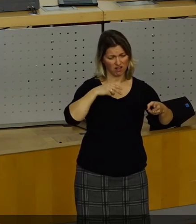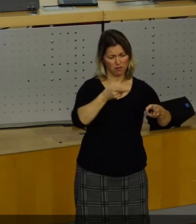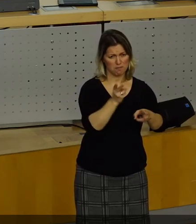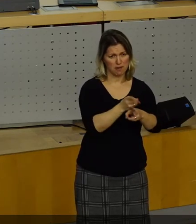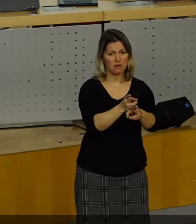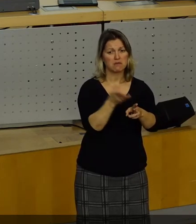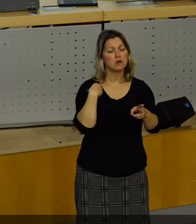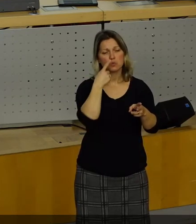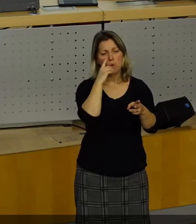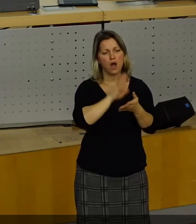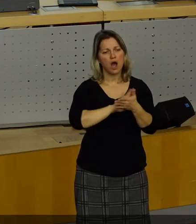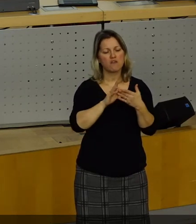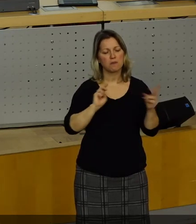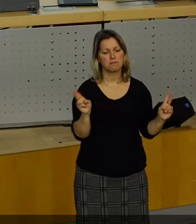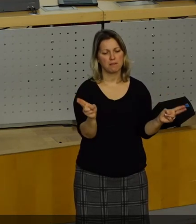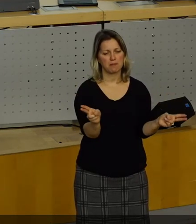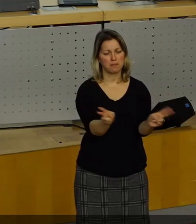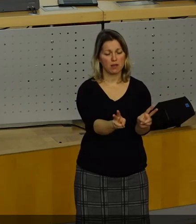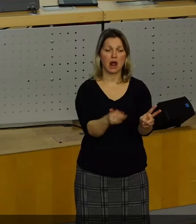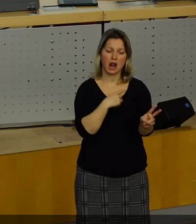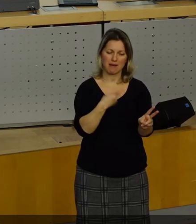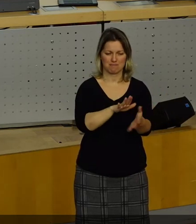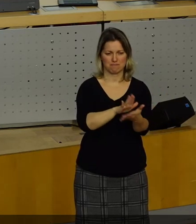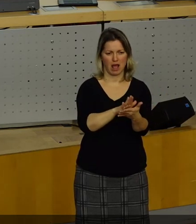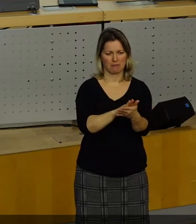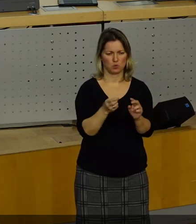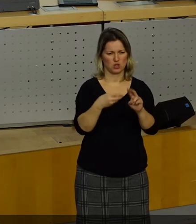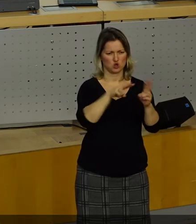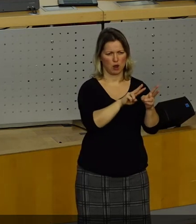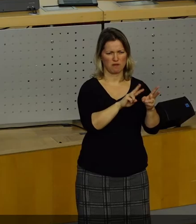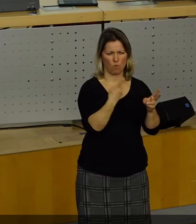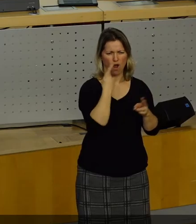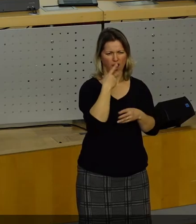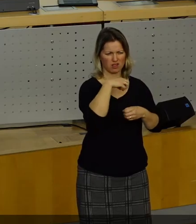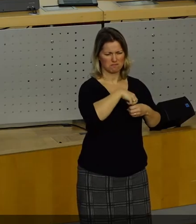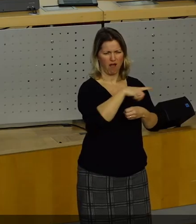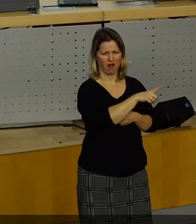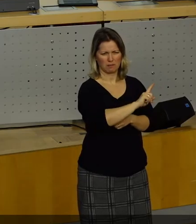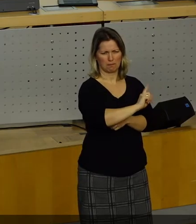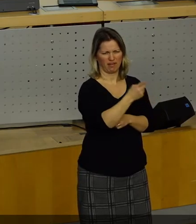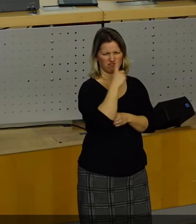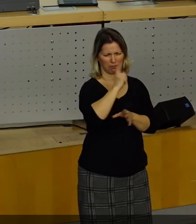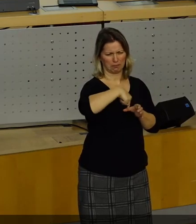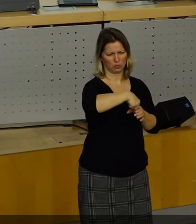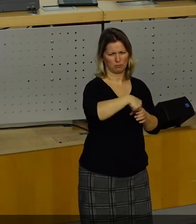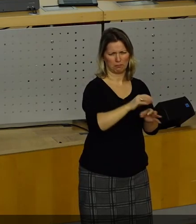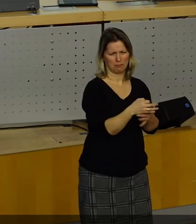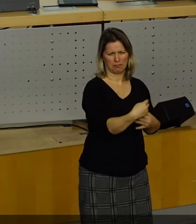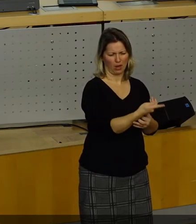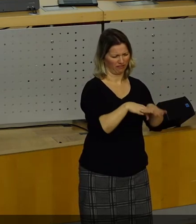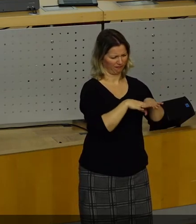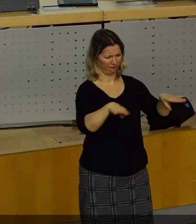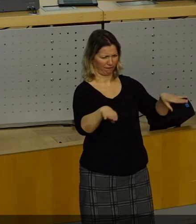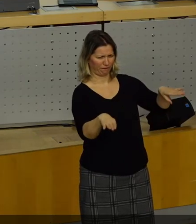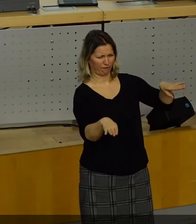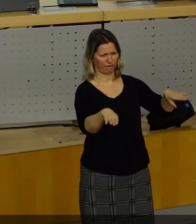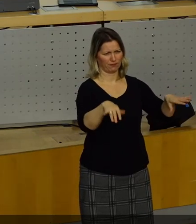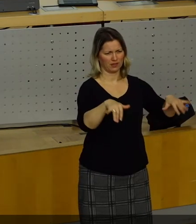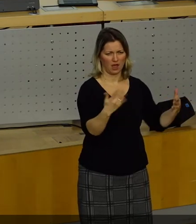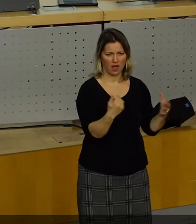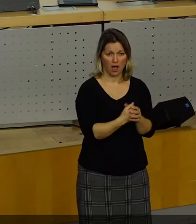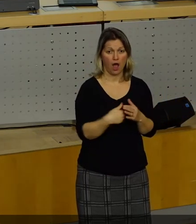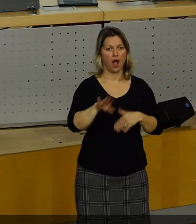schamhaft zurückgebaut. Da hätte man die erhalten und diese komischen Brunnen auf dem Altmarkt nicht gebaut, die es dort jetzt gibt. Alle sind froh über das, was am Kulturpalast